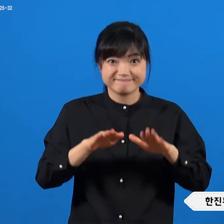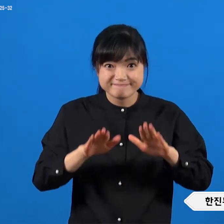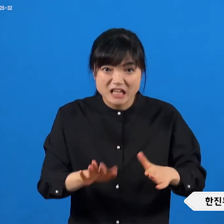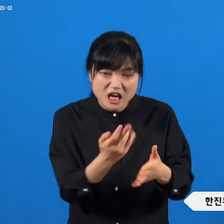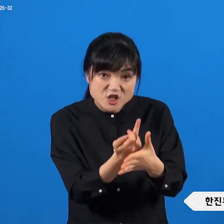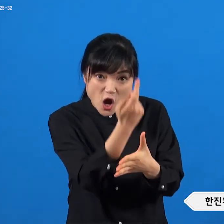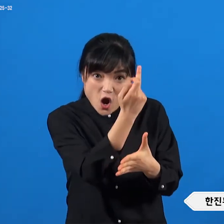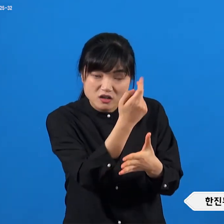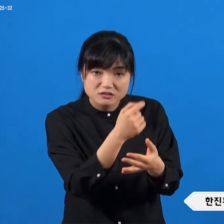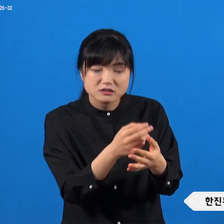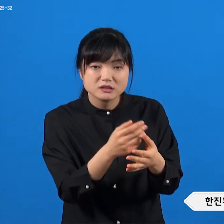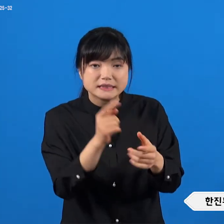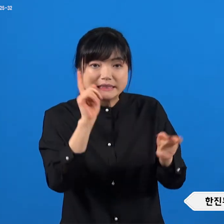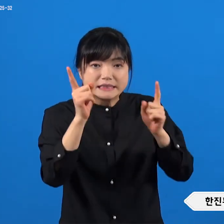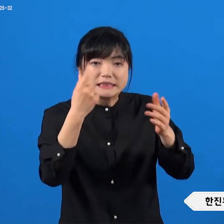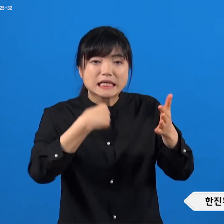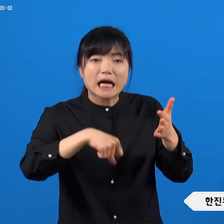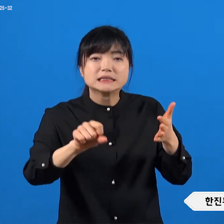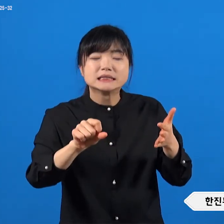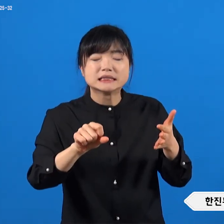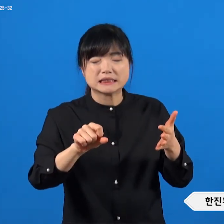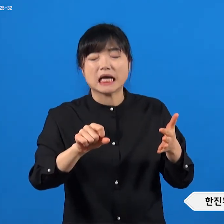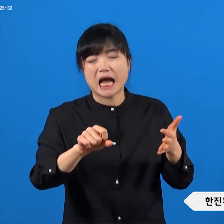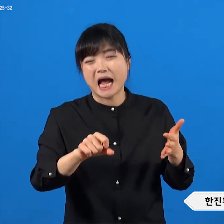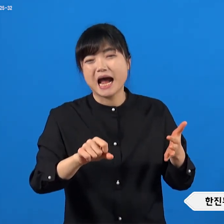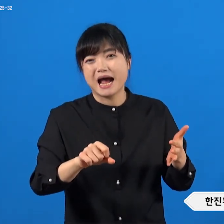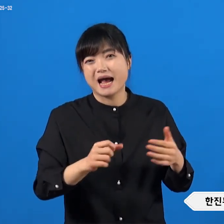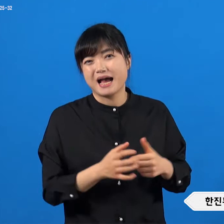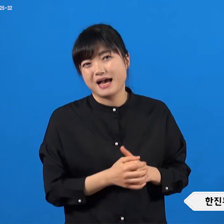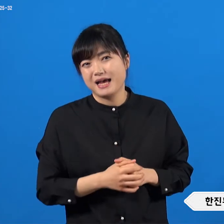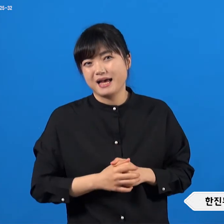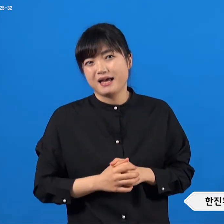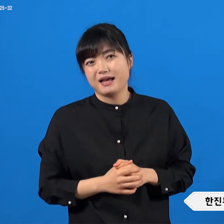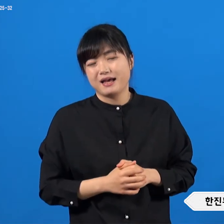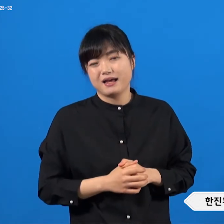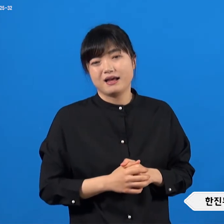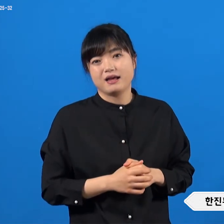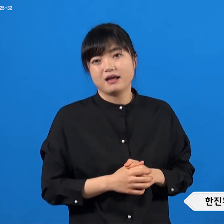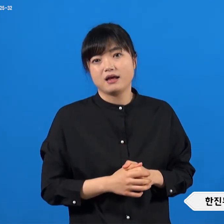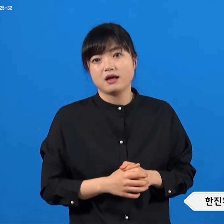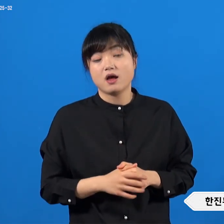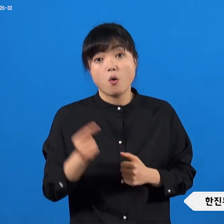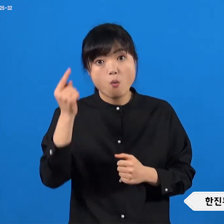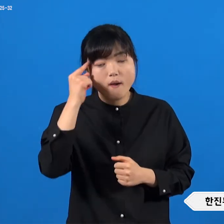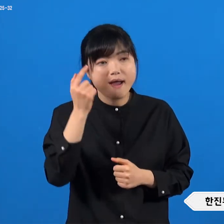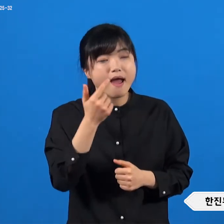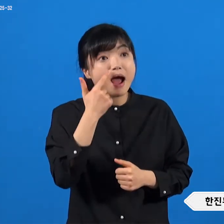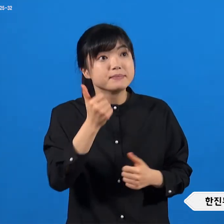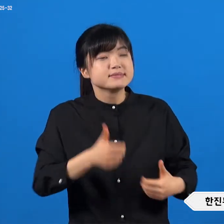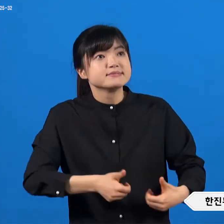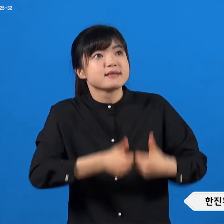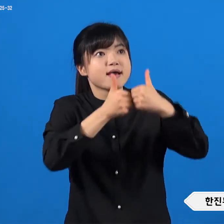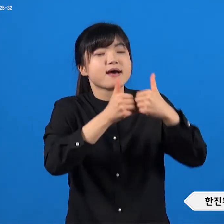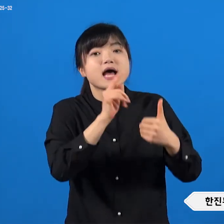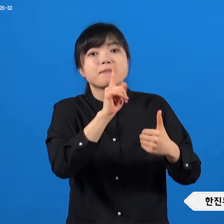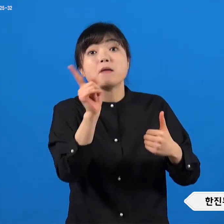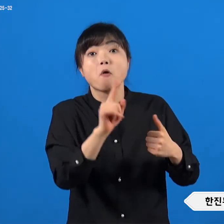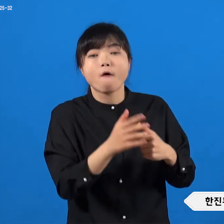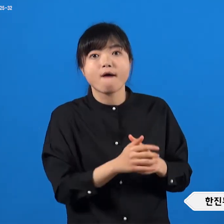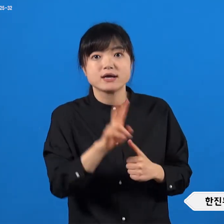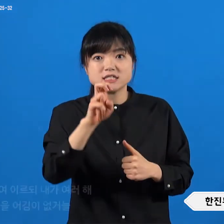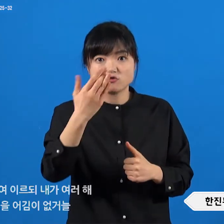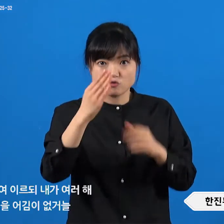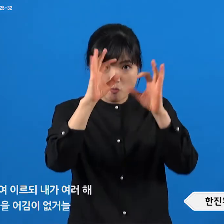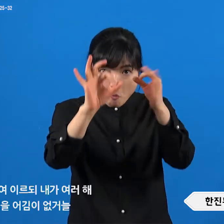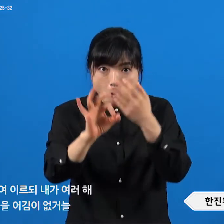자, 이 형이 탕자인 이유가 또 한 가지 더 있습니다. 그가 아버지에게 대들면서 이렇게 말을